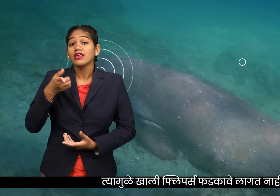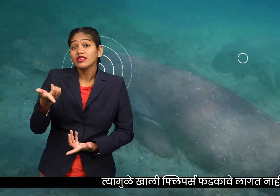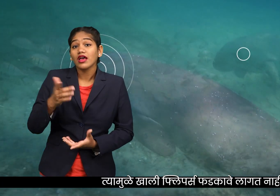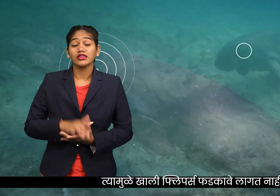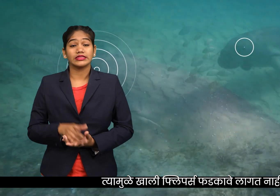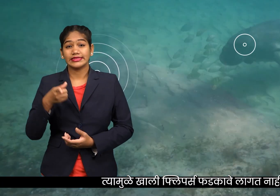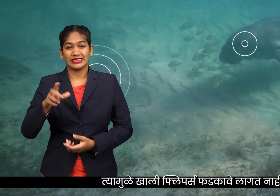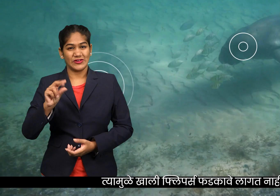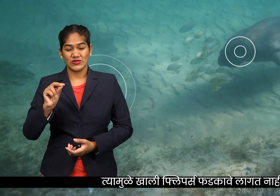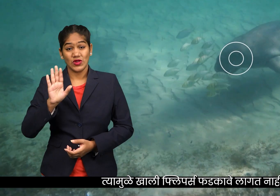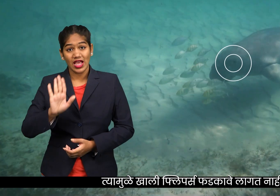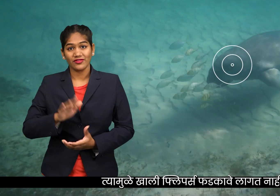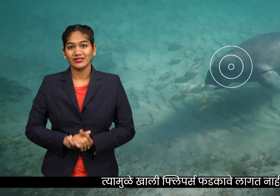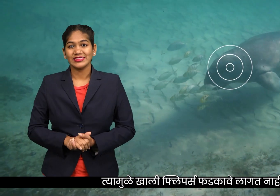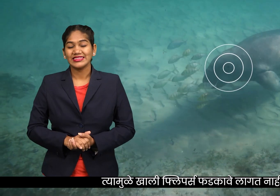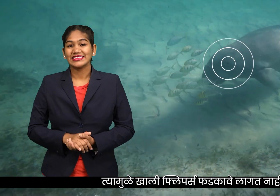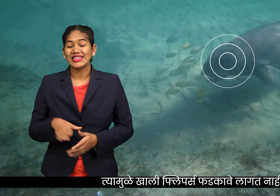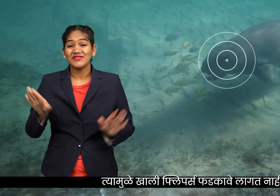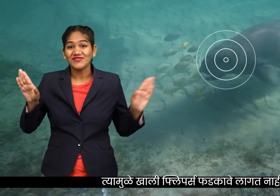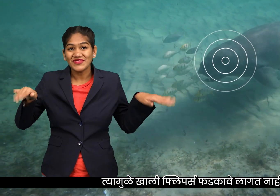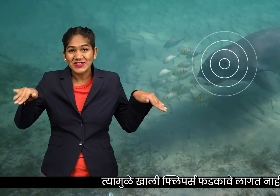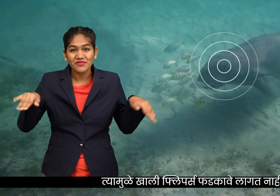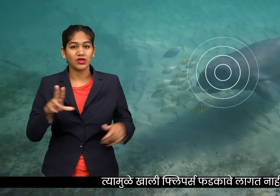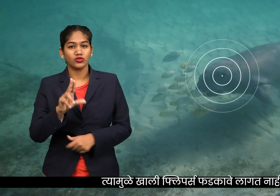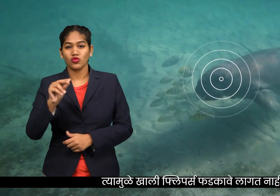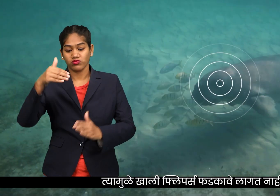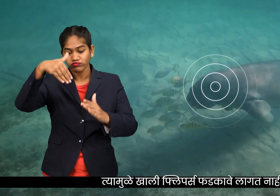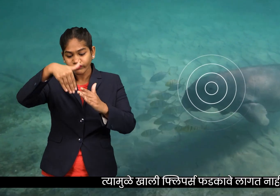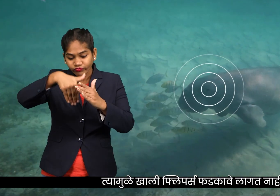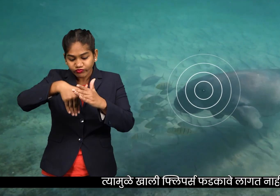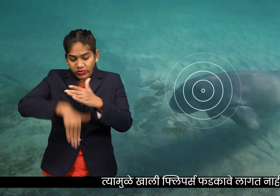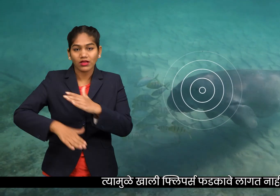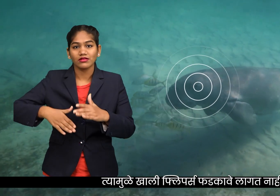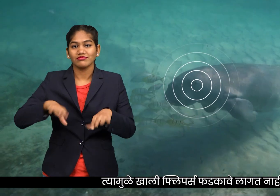त्यामुळे खाली फ्लिपर्स पकडावे लागत नाहीत. हे